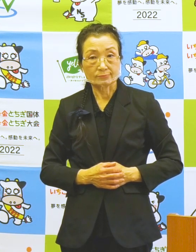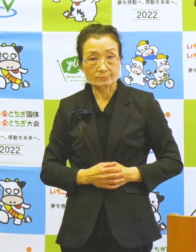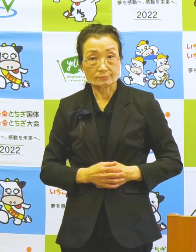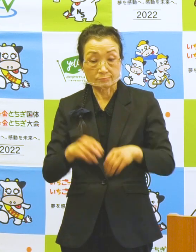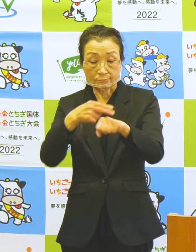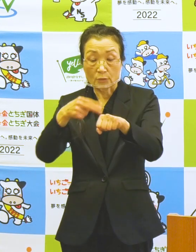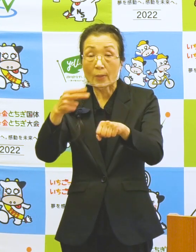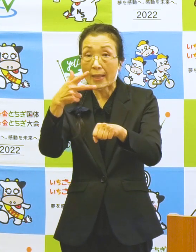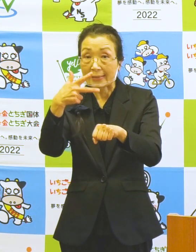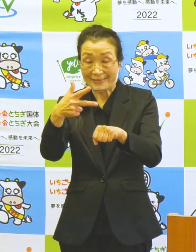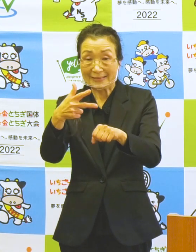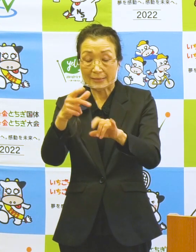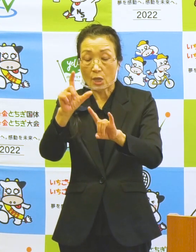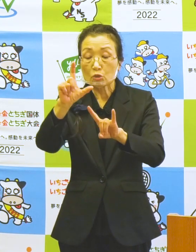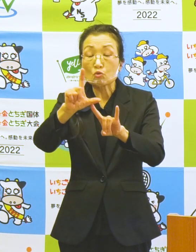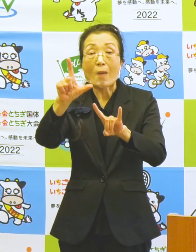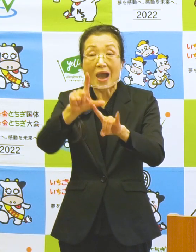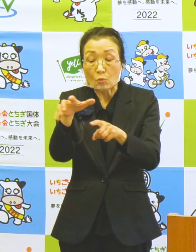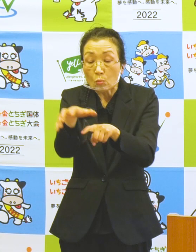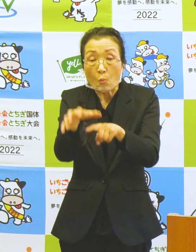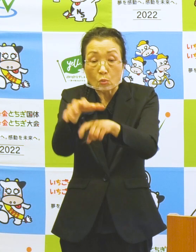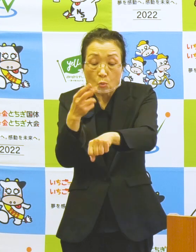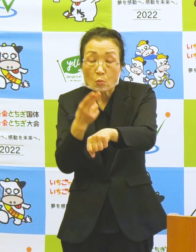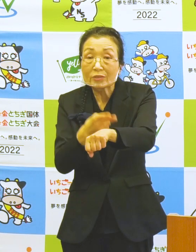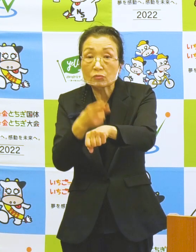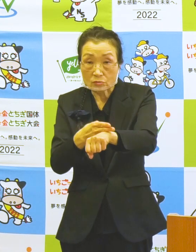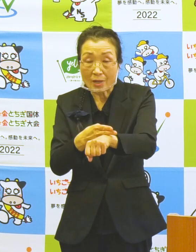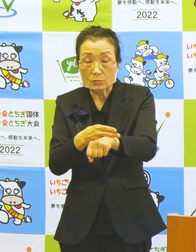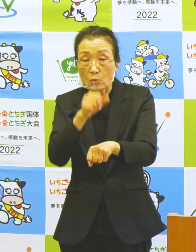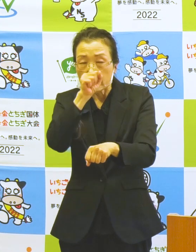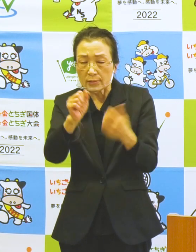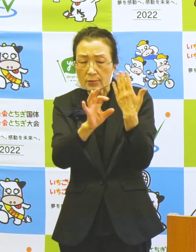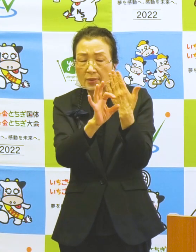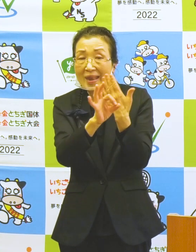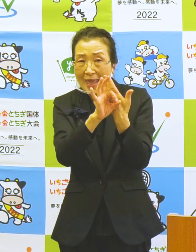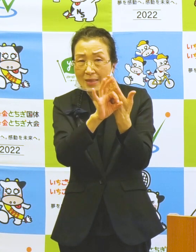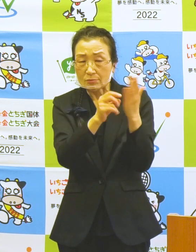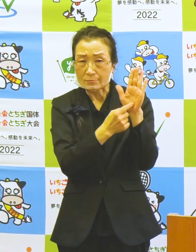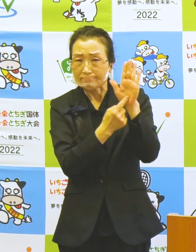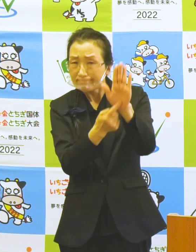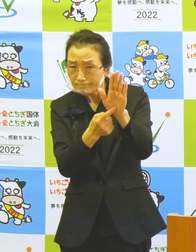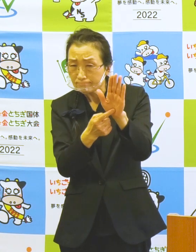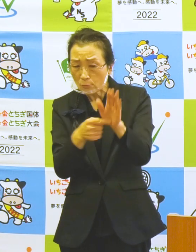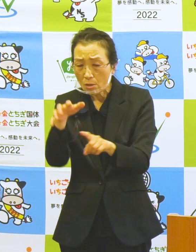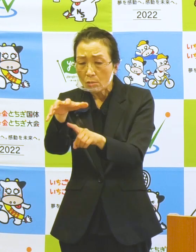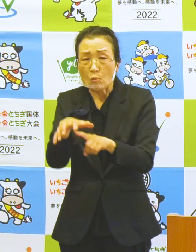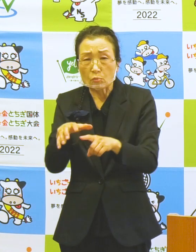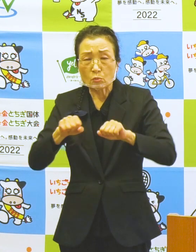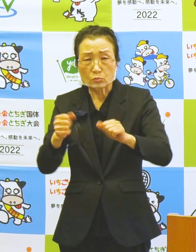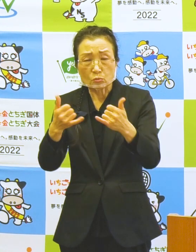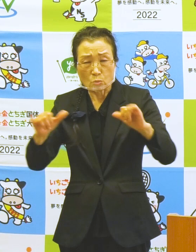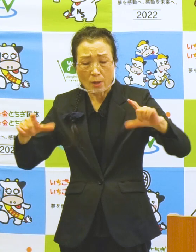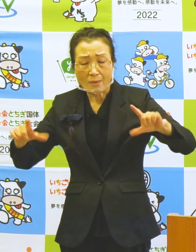那須塩原市をスマート農業技術のショーケースとすべく、農業の担い手不足や気候